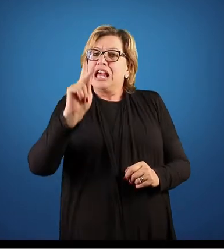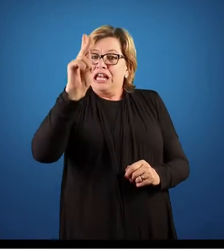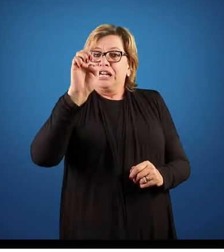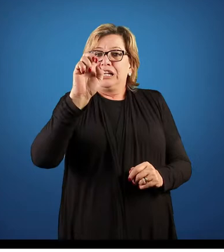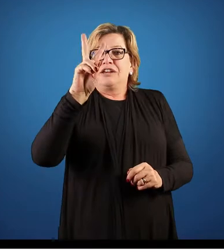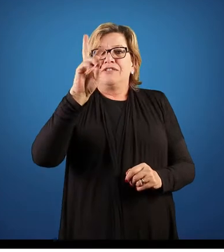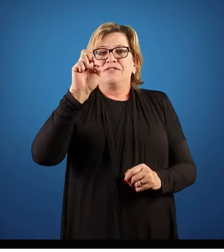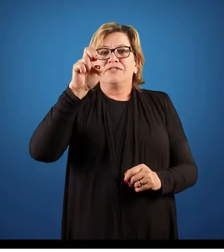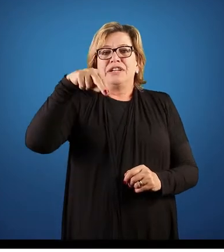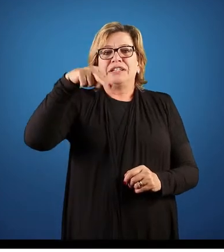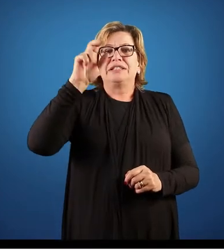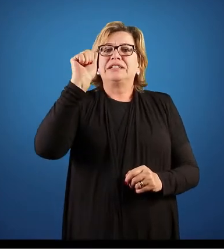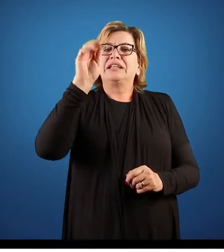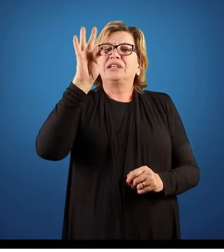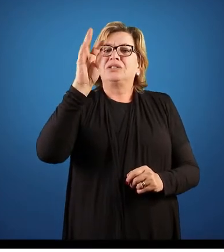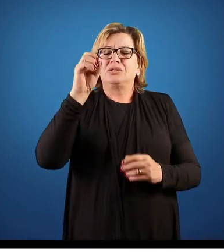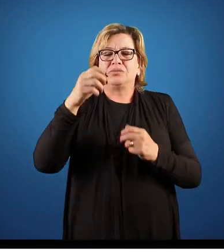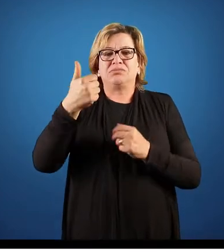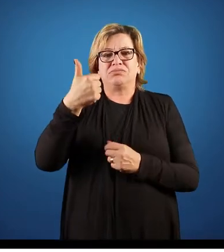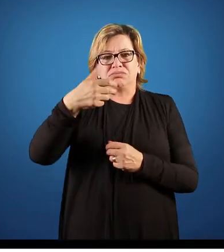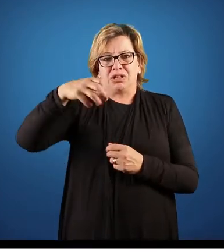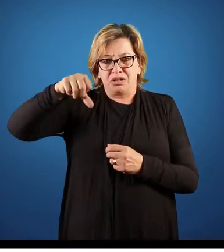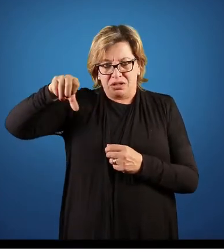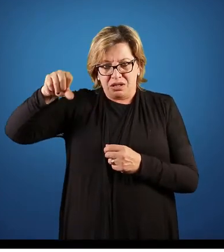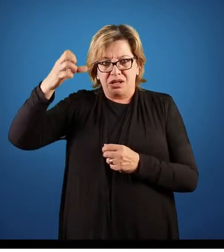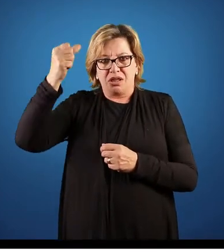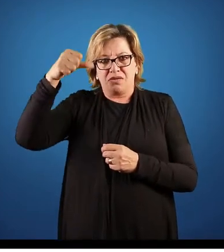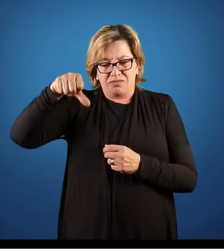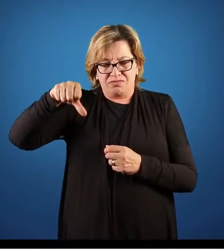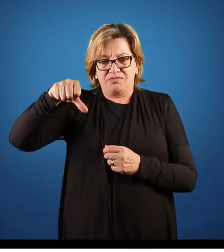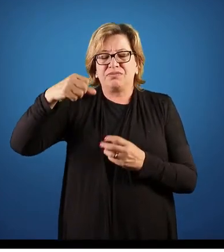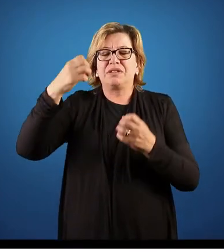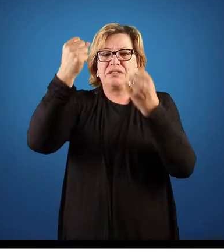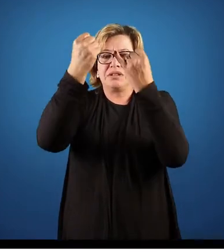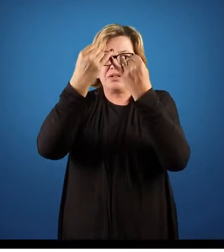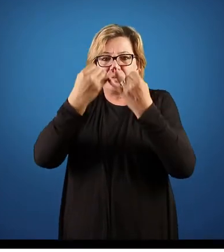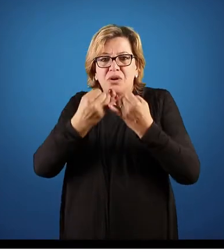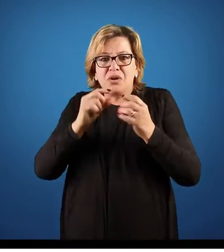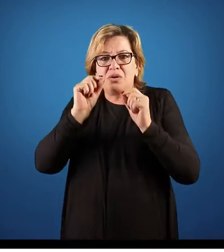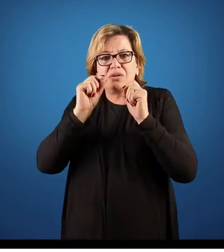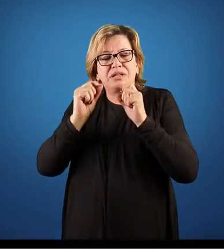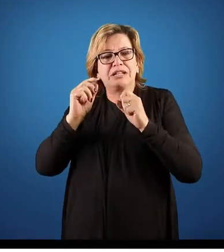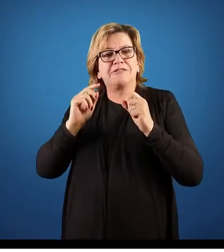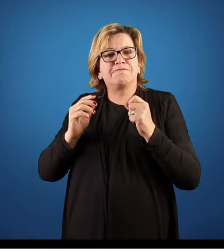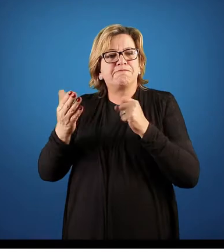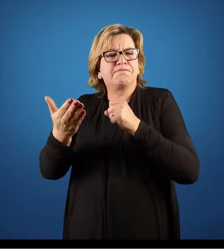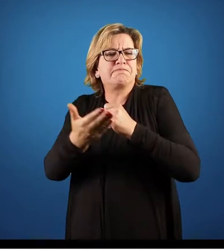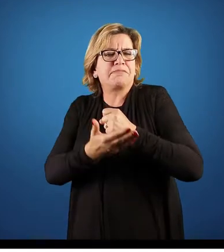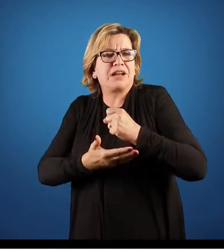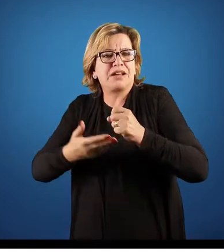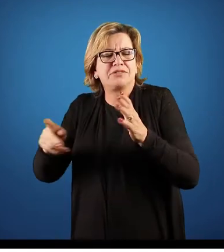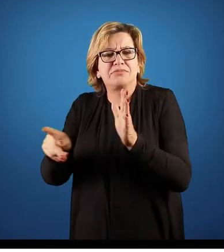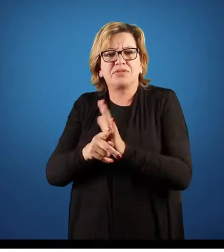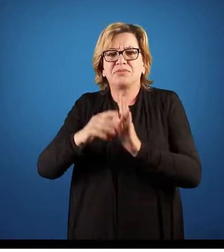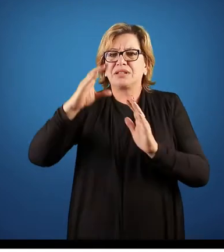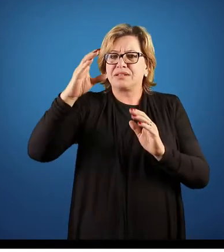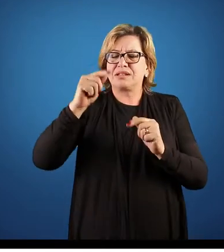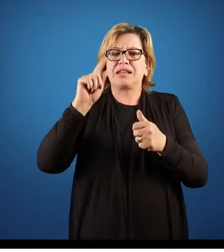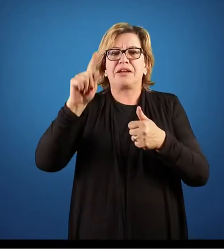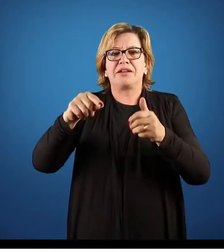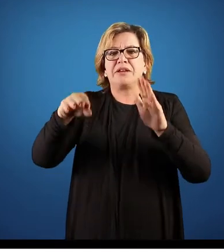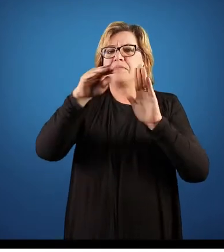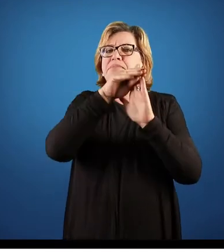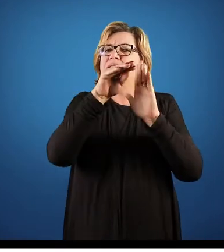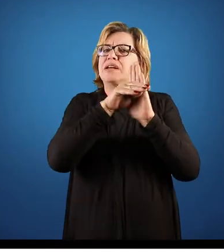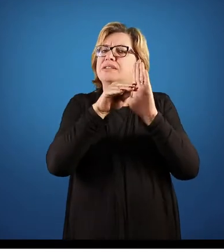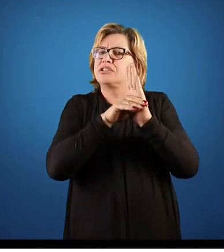né as funções básicas da administração como ciência são planejar organizar dirigir